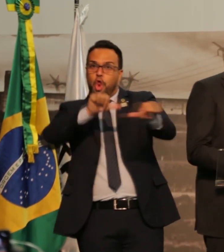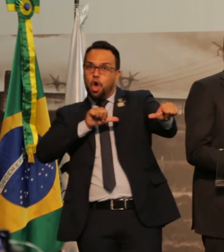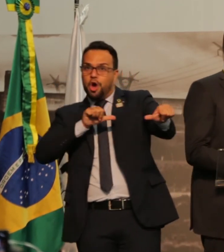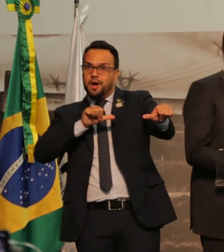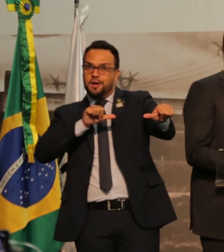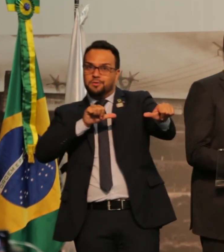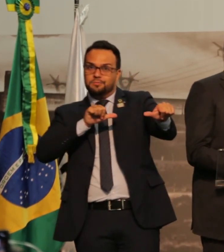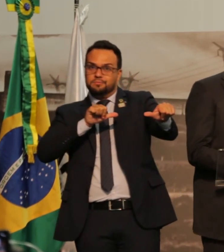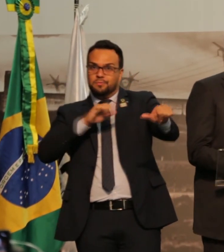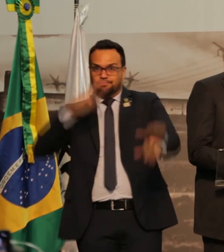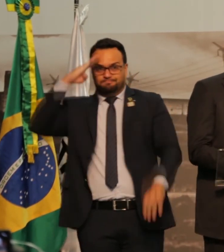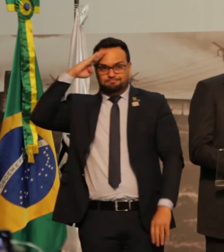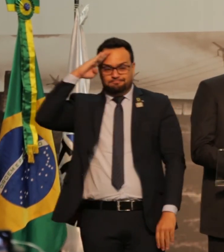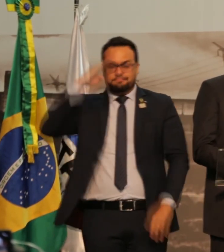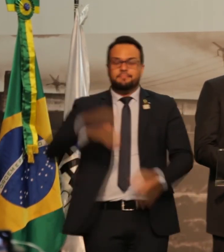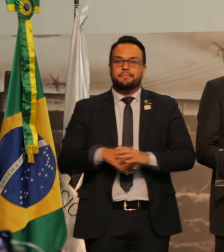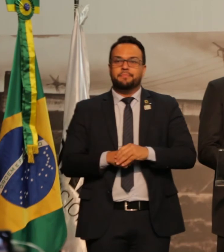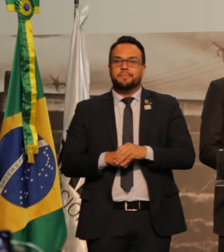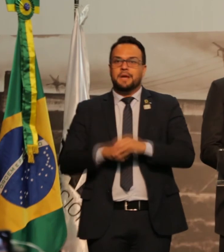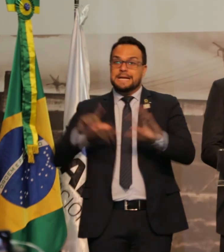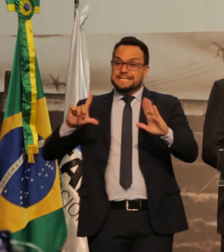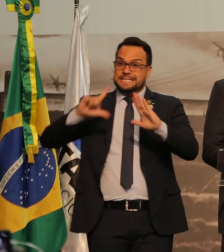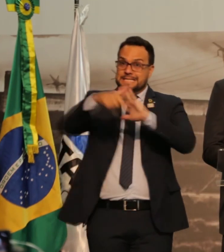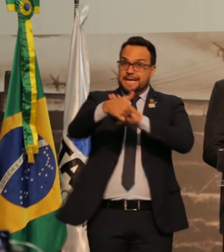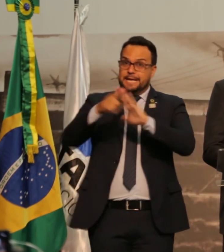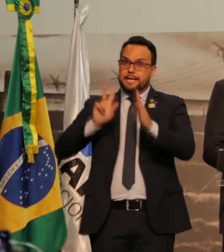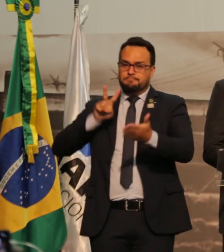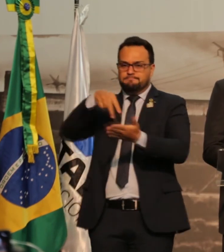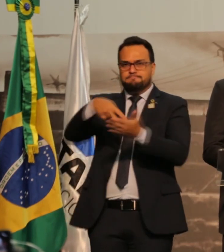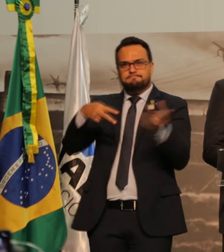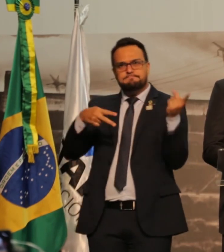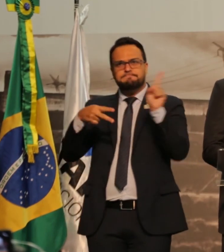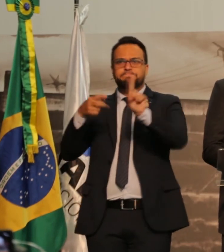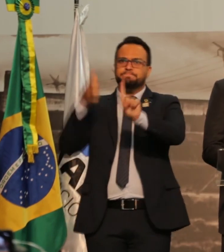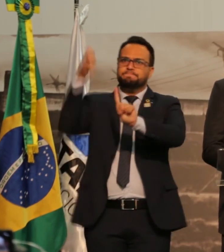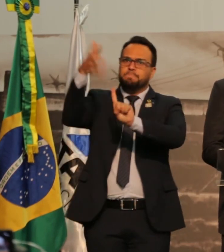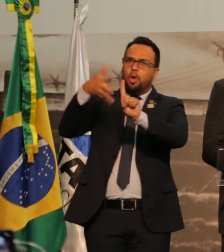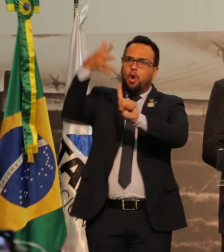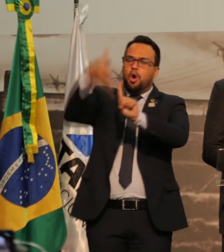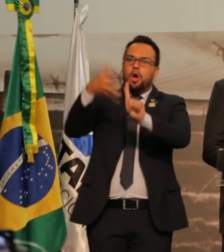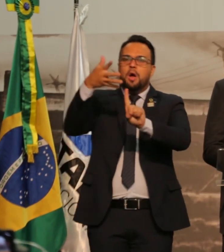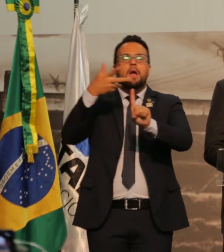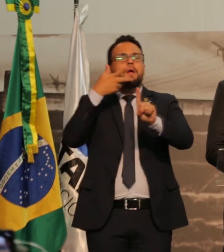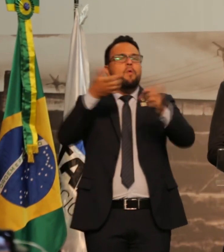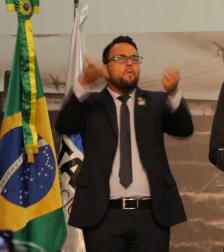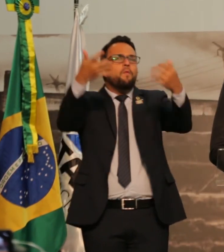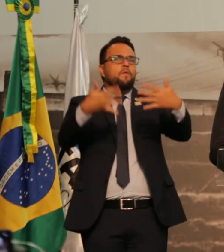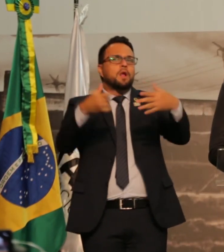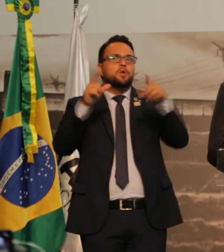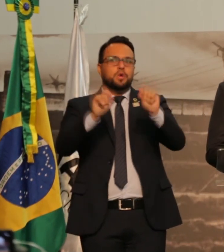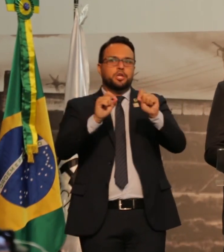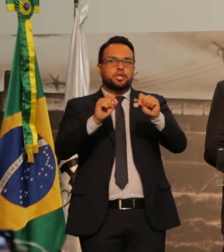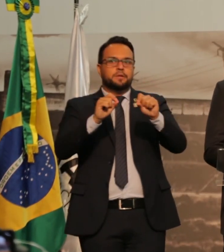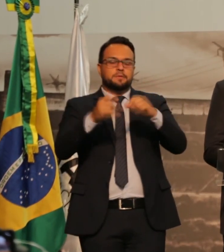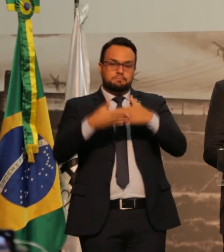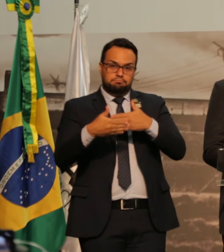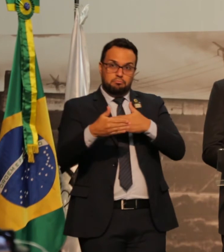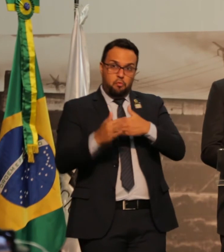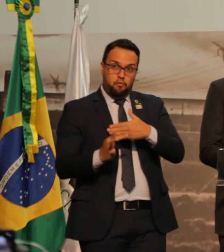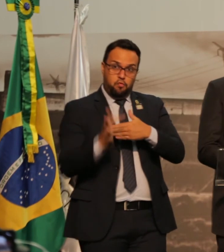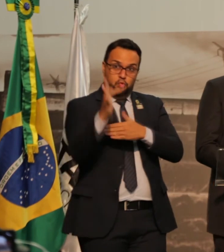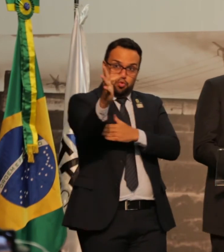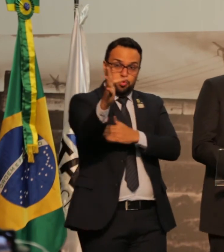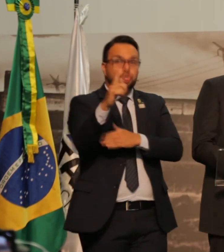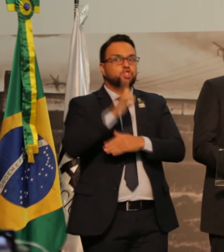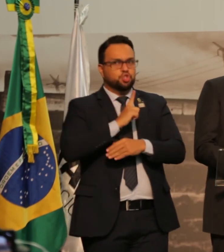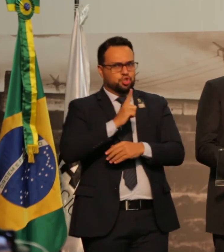Fiz um pronunciamento logo em seguida, falei que ele tinha uma grande missão pela frente. Um